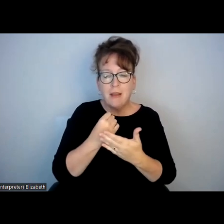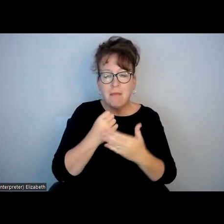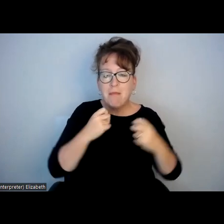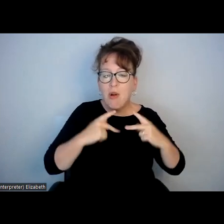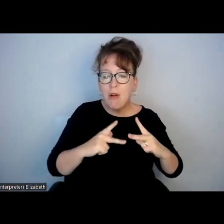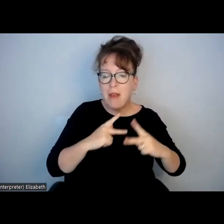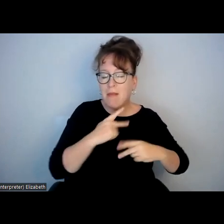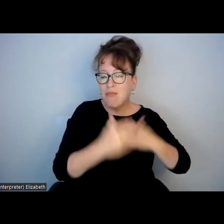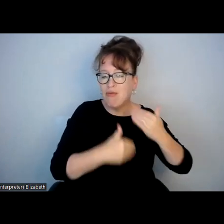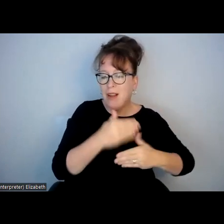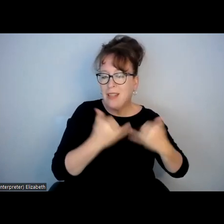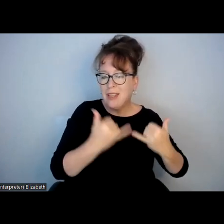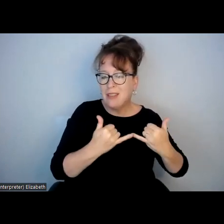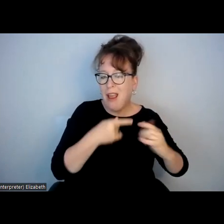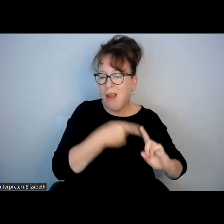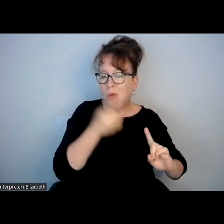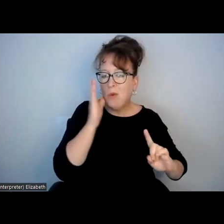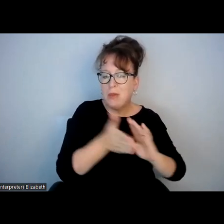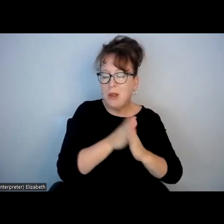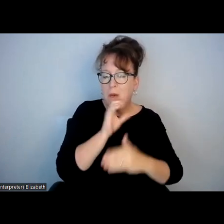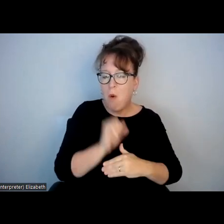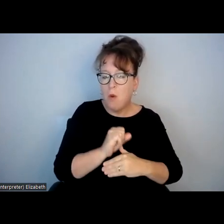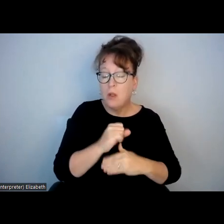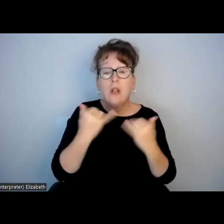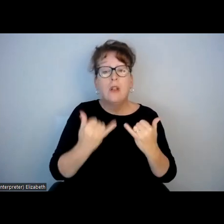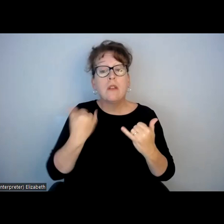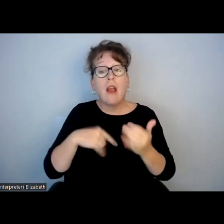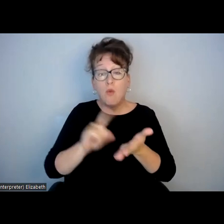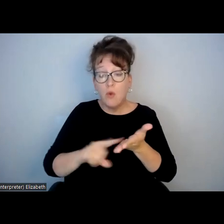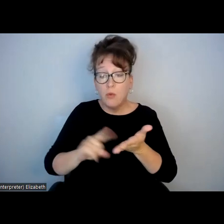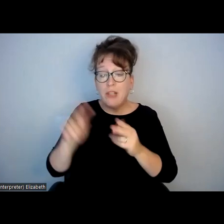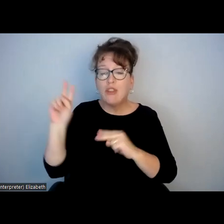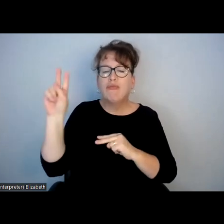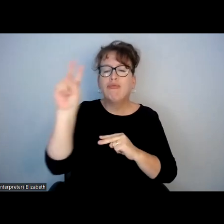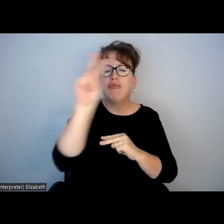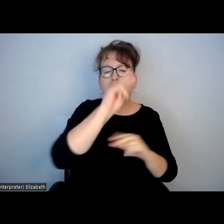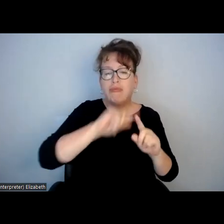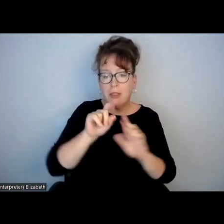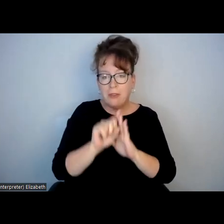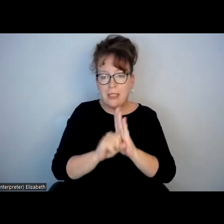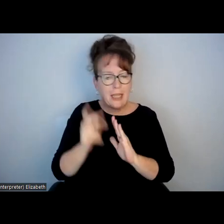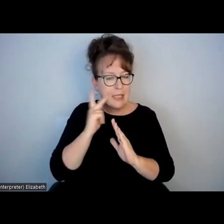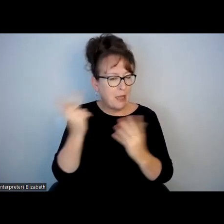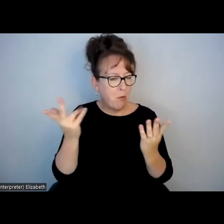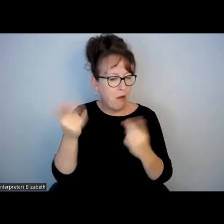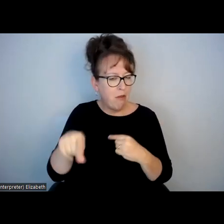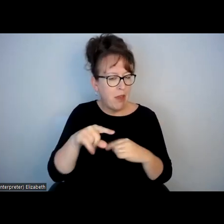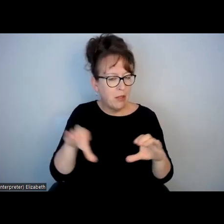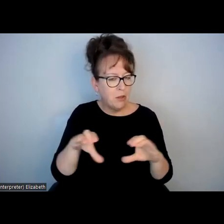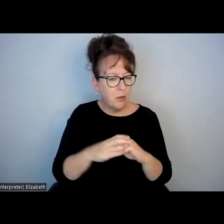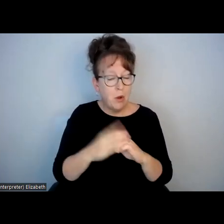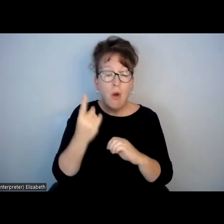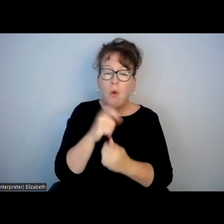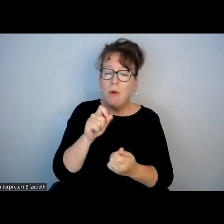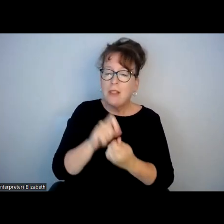utilizar los procesos de permisos que tenemos actualmente Así que estamos viendo